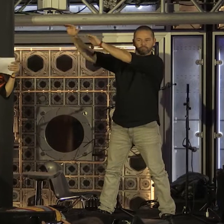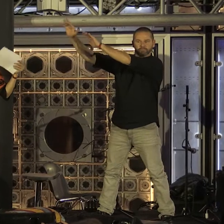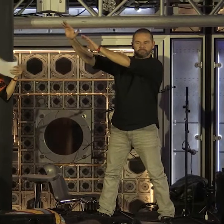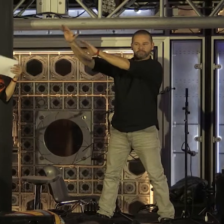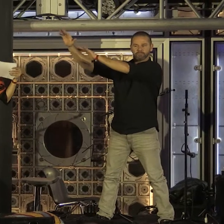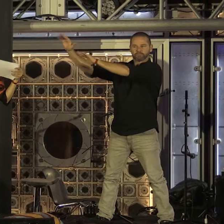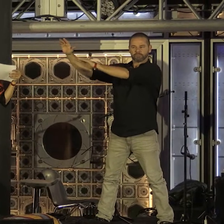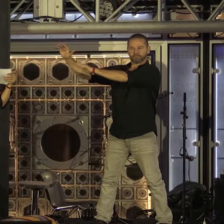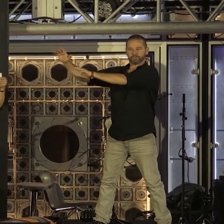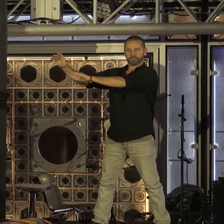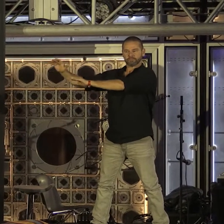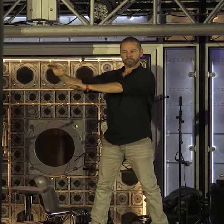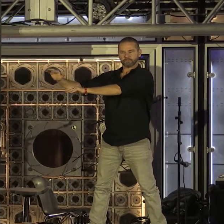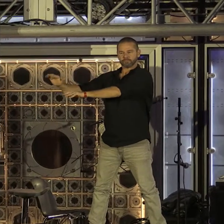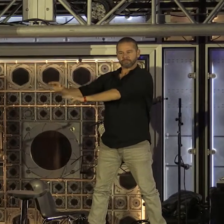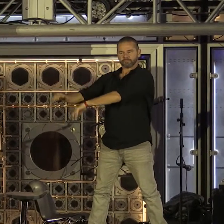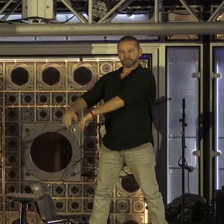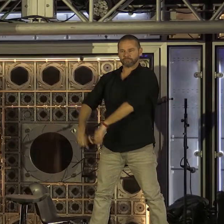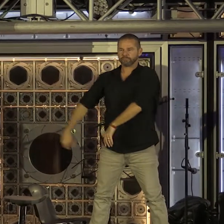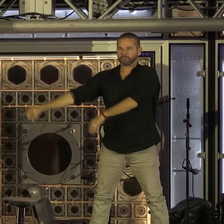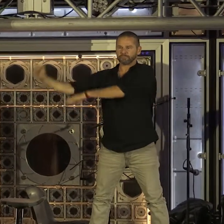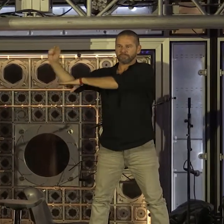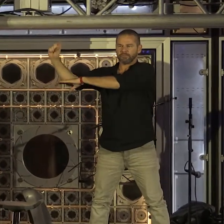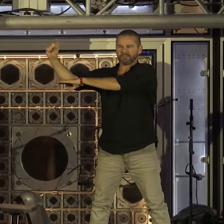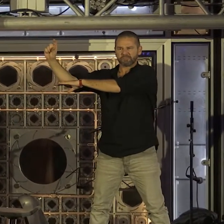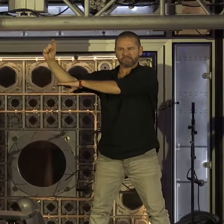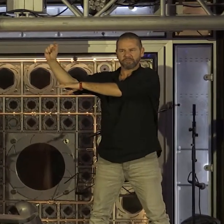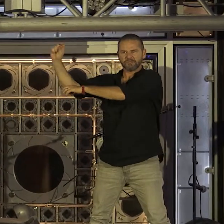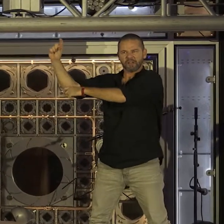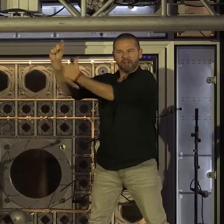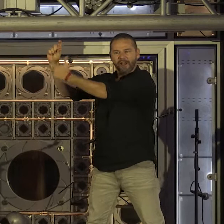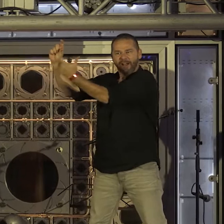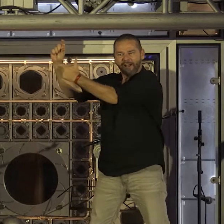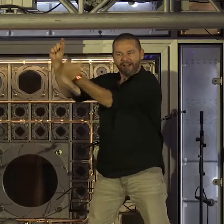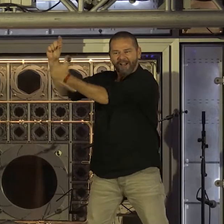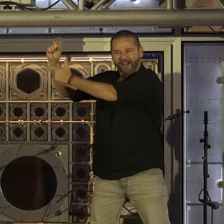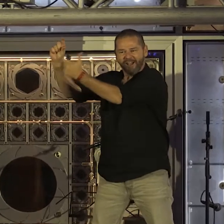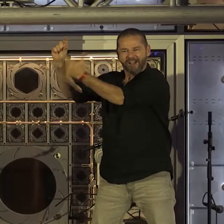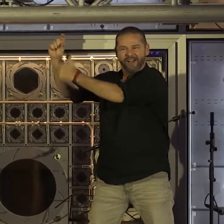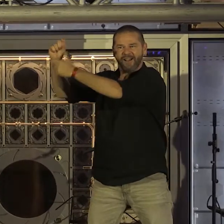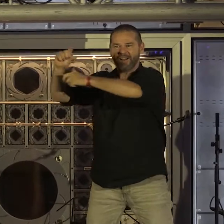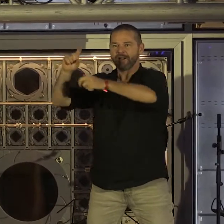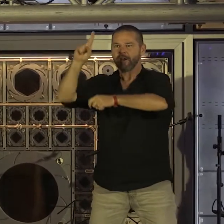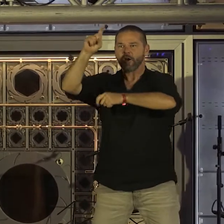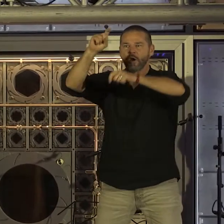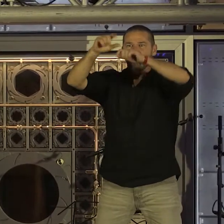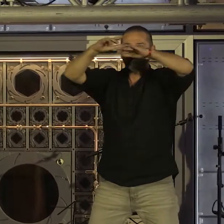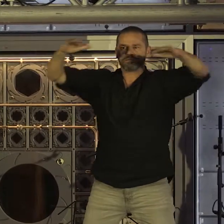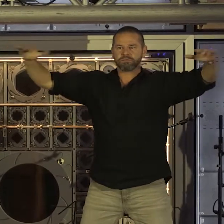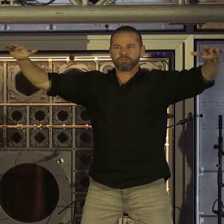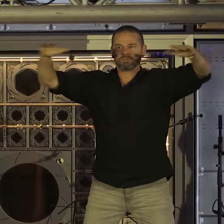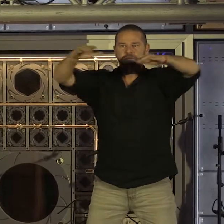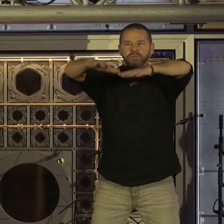Un gros rire de Bernache souligne le silence sous l'eau. Le temps